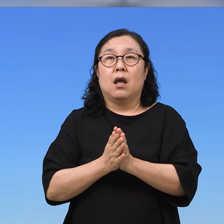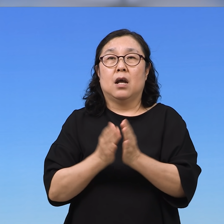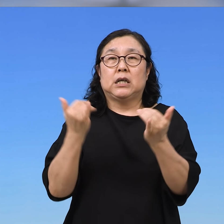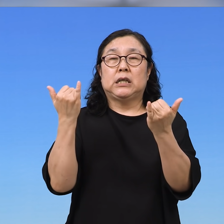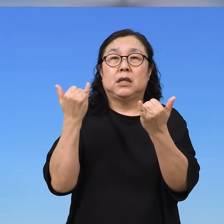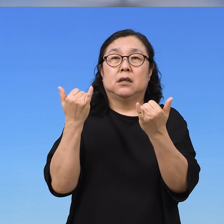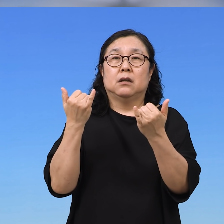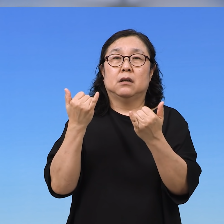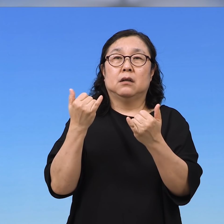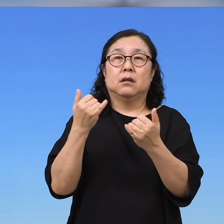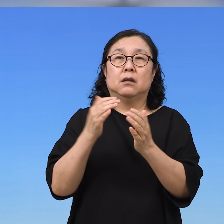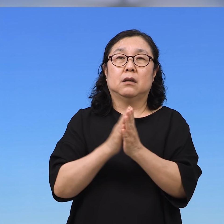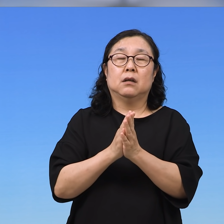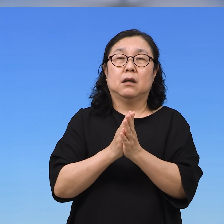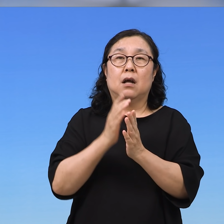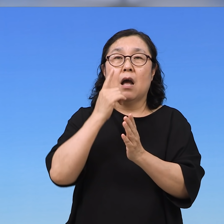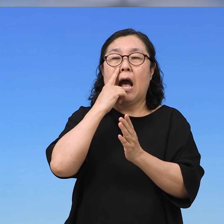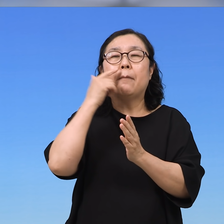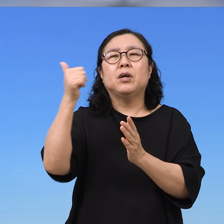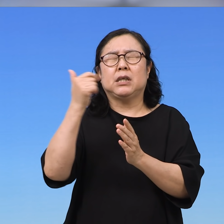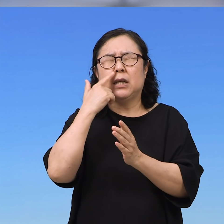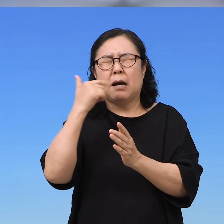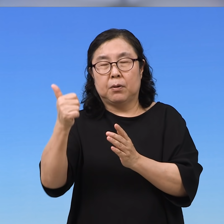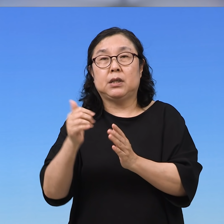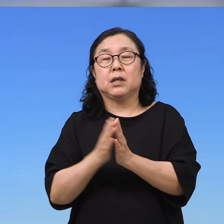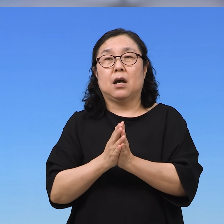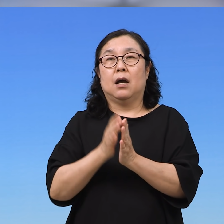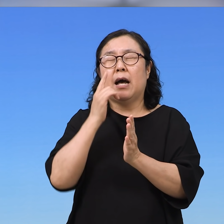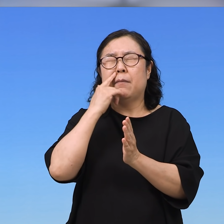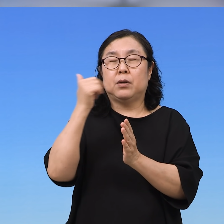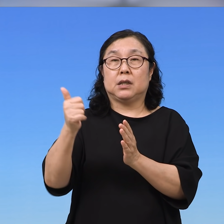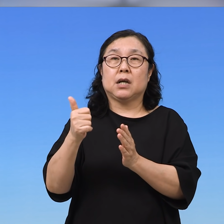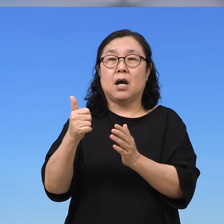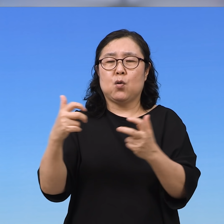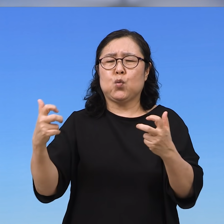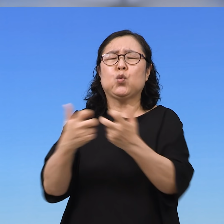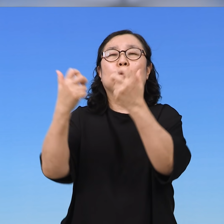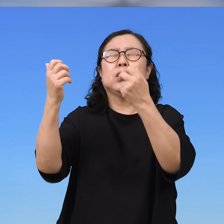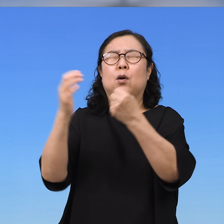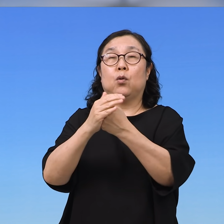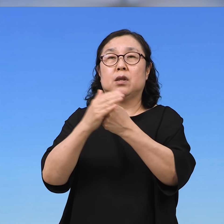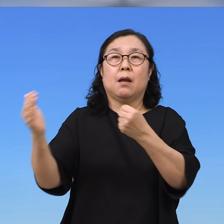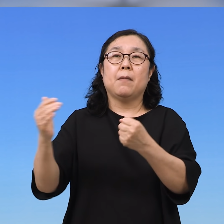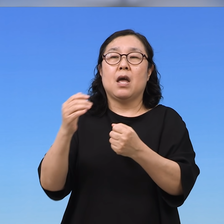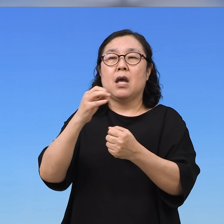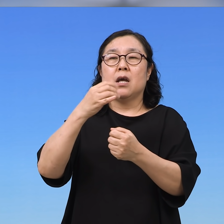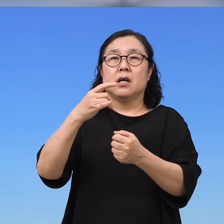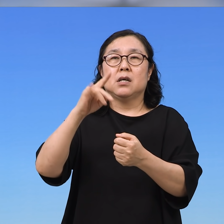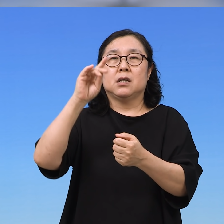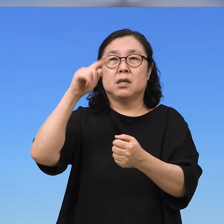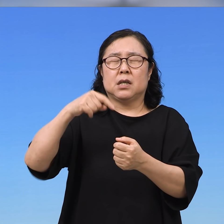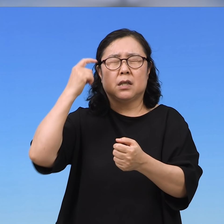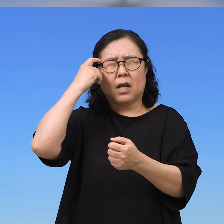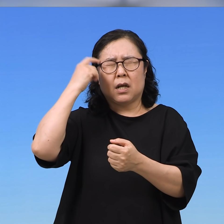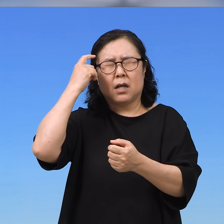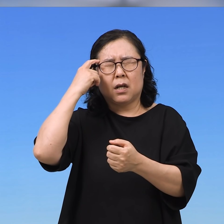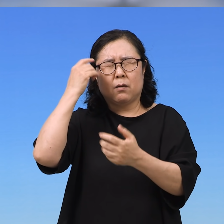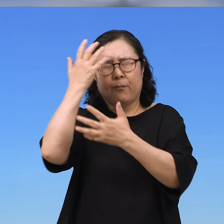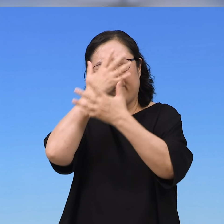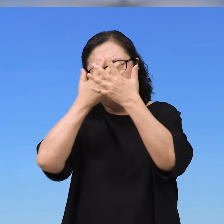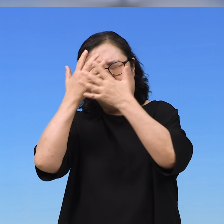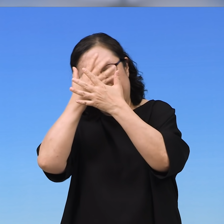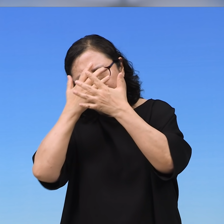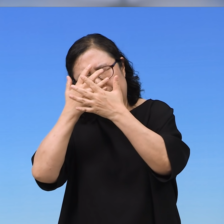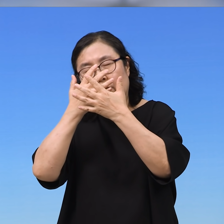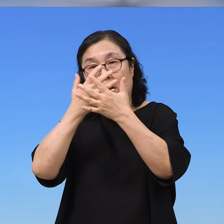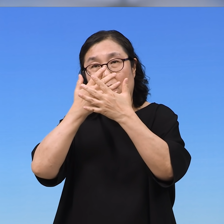의식불명에 빠졌다는 거예요. 이 마음이 뭐 무너지는 거 아닙니까? 2중 3중으로 그렇게 낙심해 있는 그 상황에